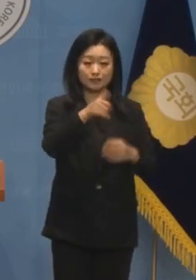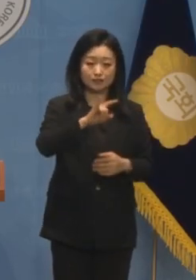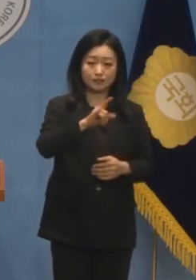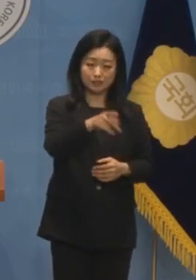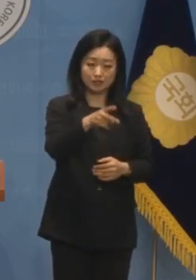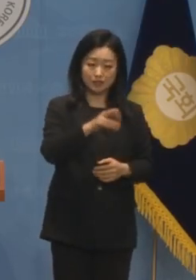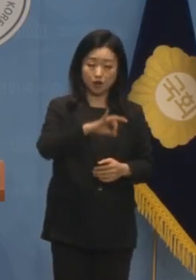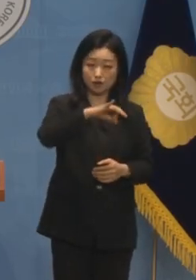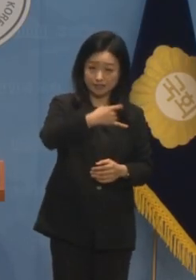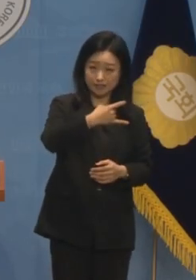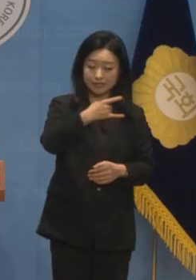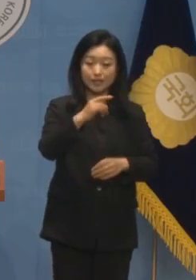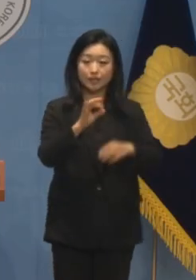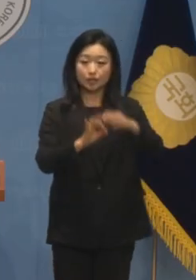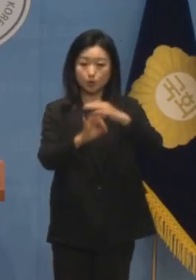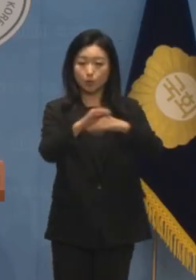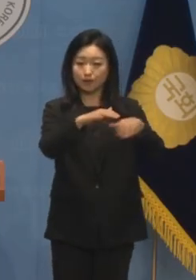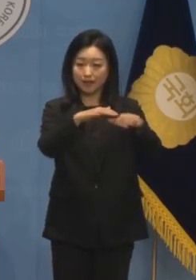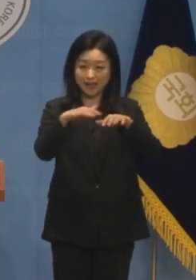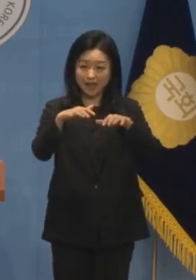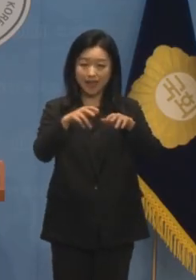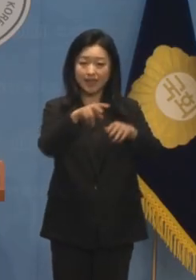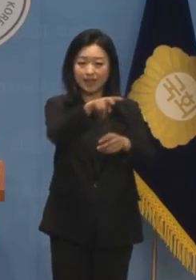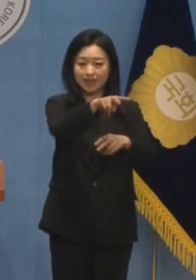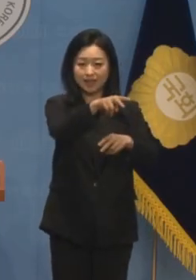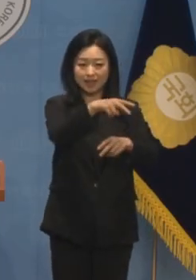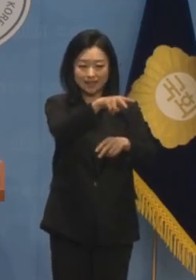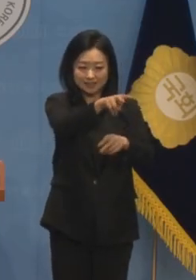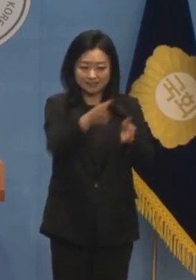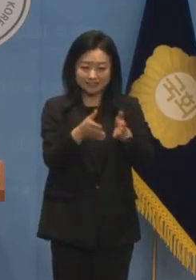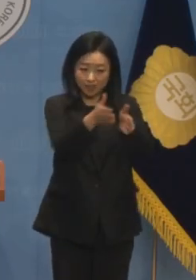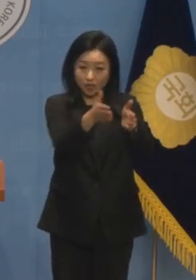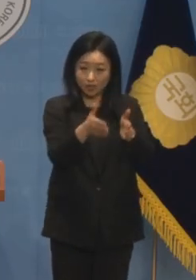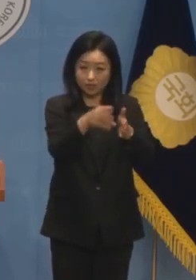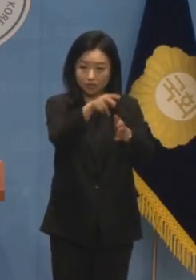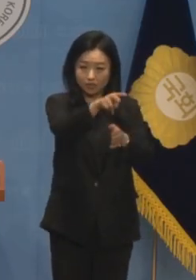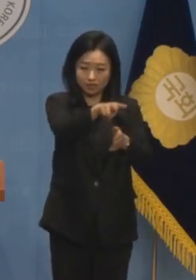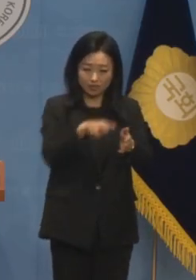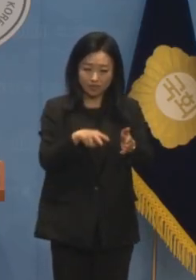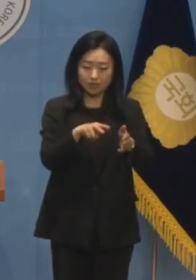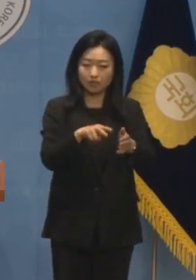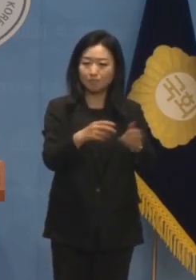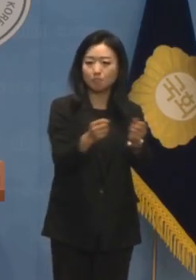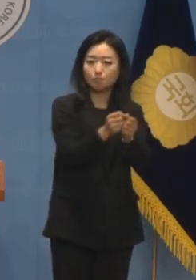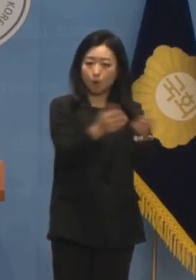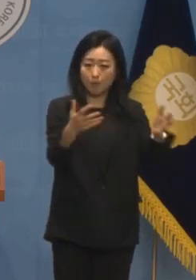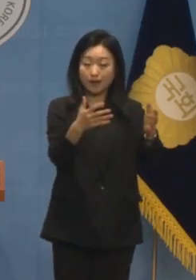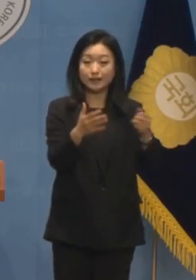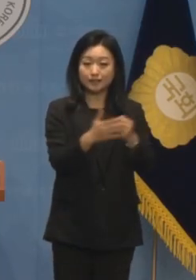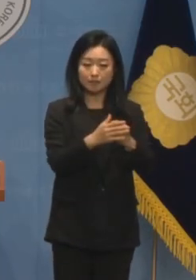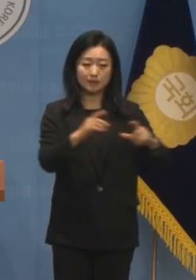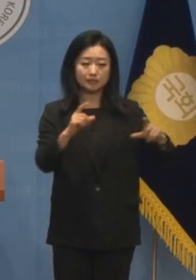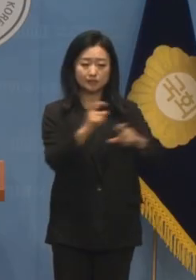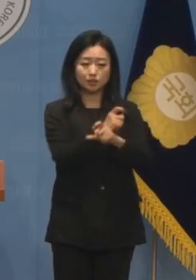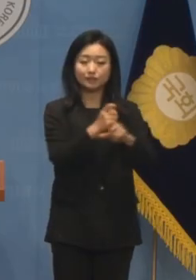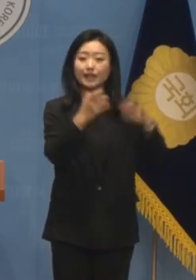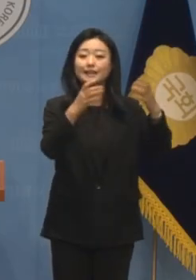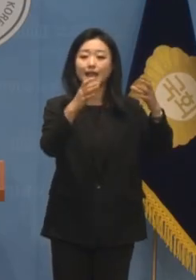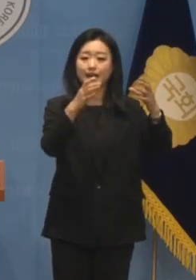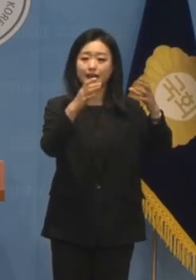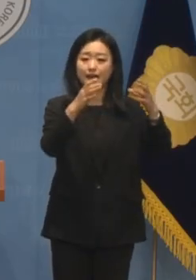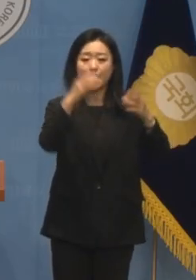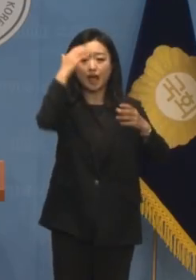동해선 일부를 폭파한 것을 두고 대한민국을 철저한 적대 국가로 규제한 공화국 헌법의 요구에 따른